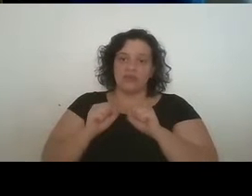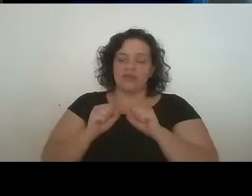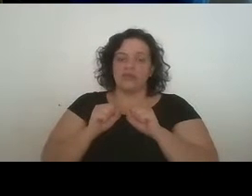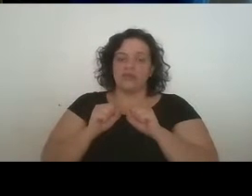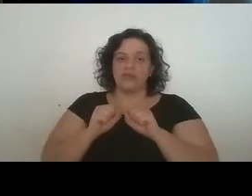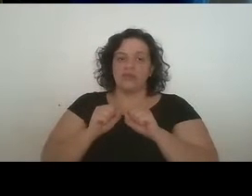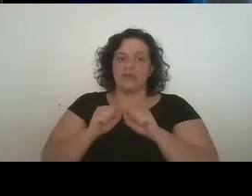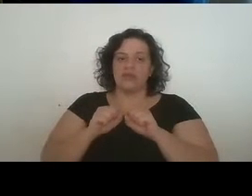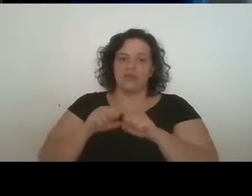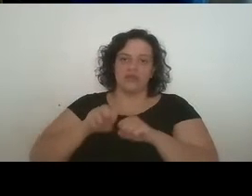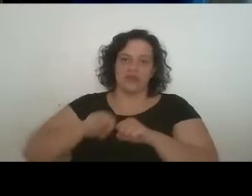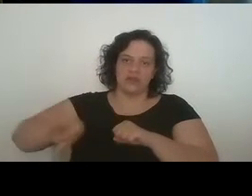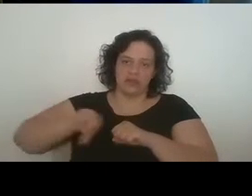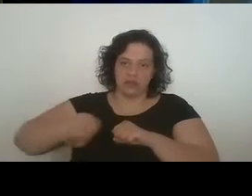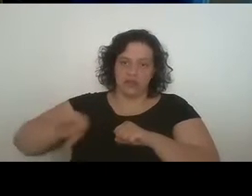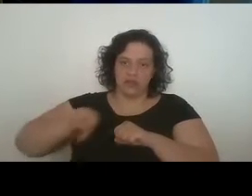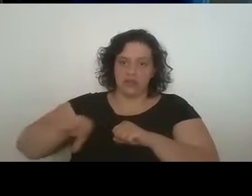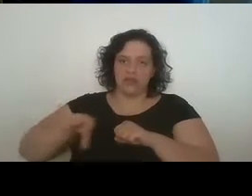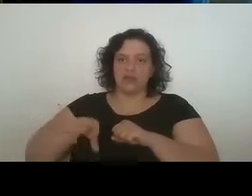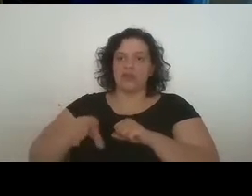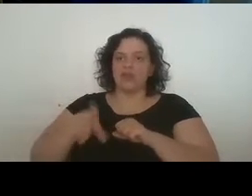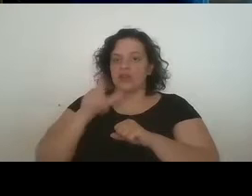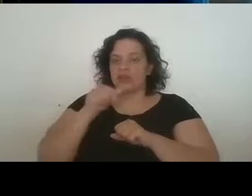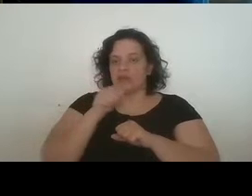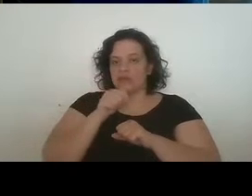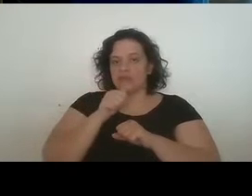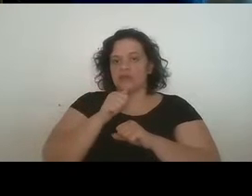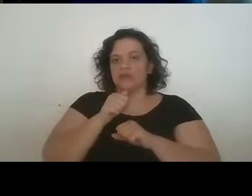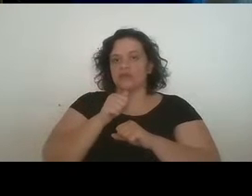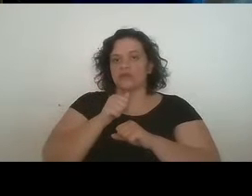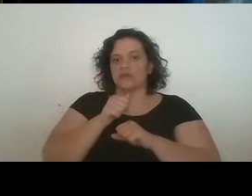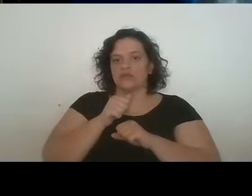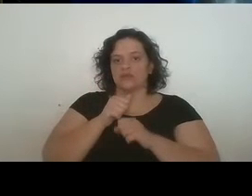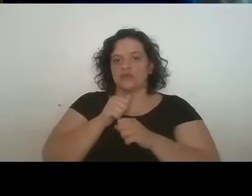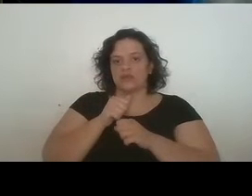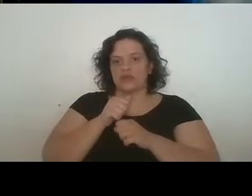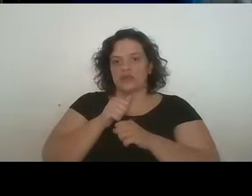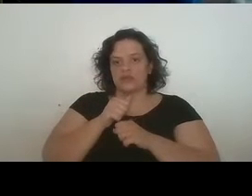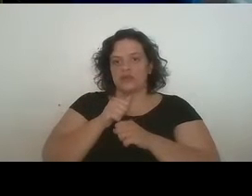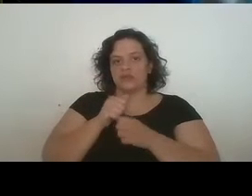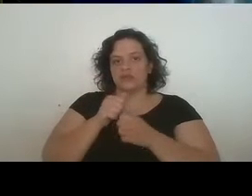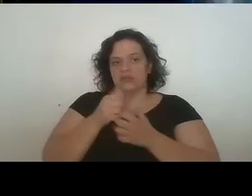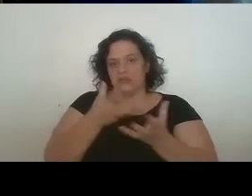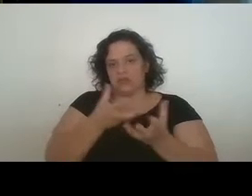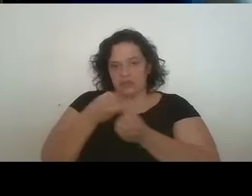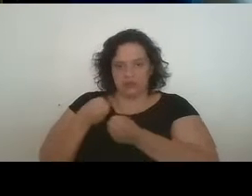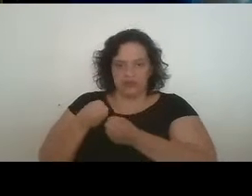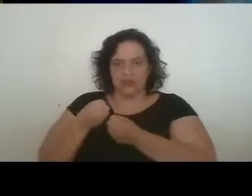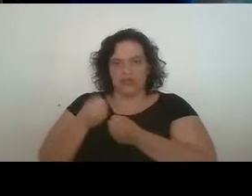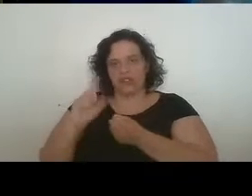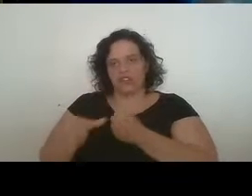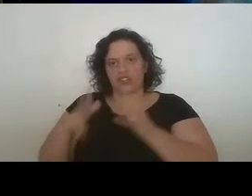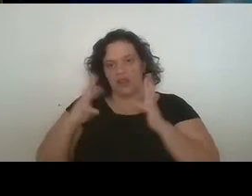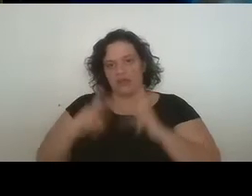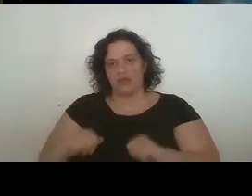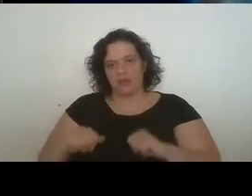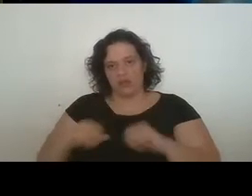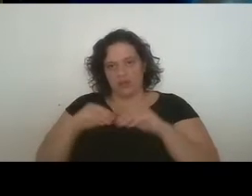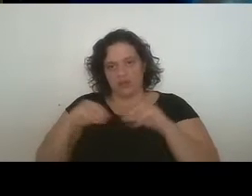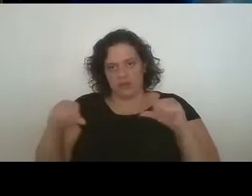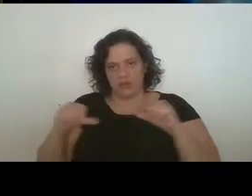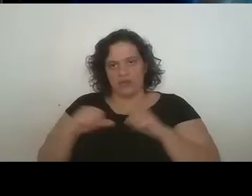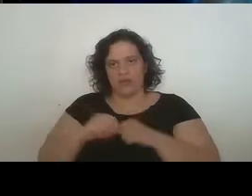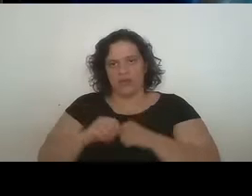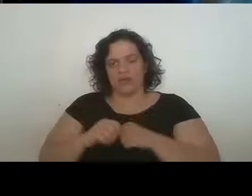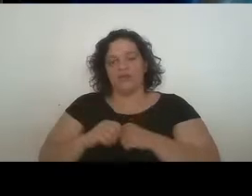drenagem que acolha a água dessa qualidade já purificada, já pré-tratada. Ou eu